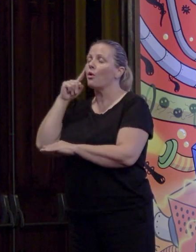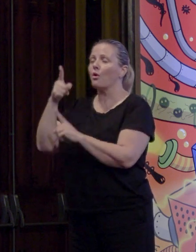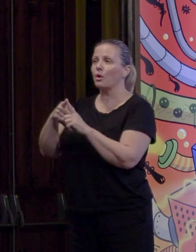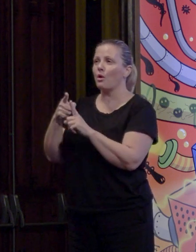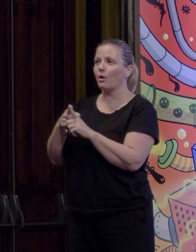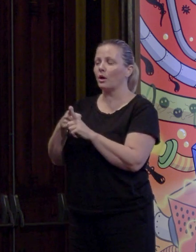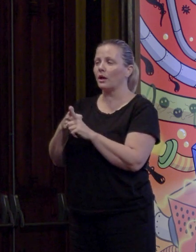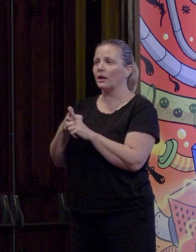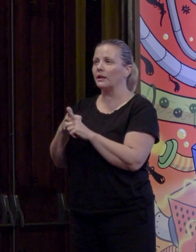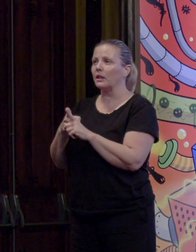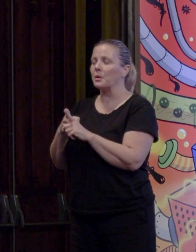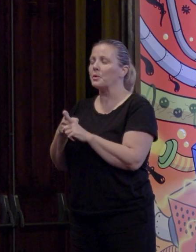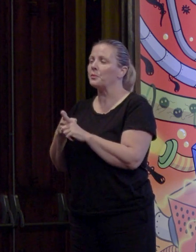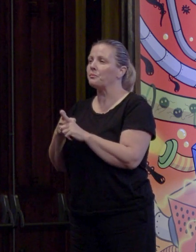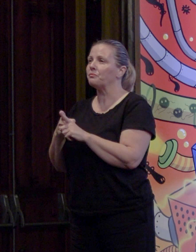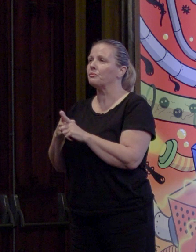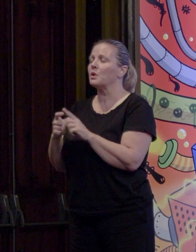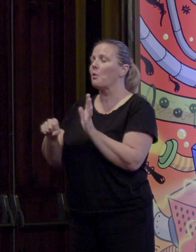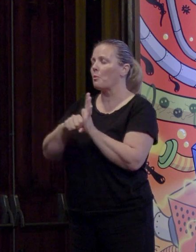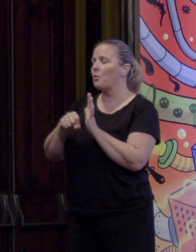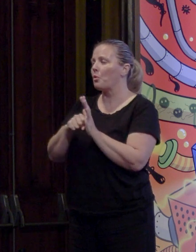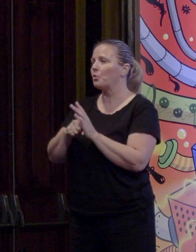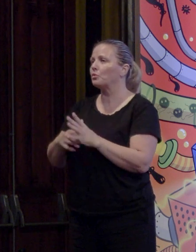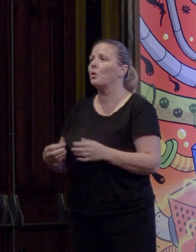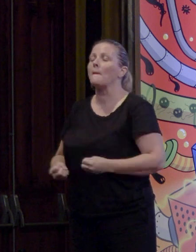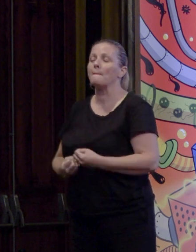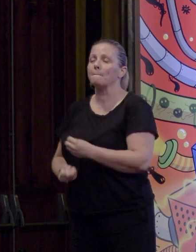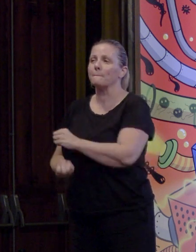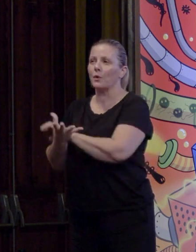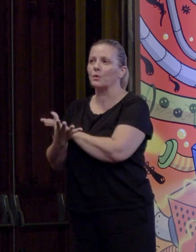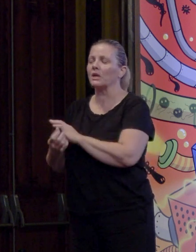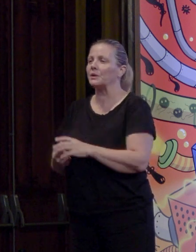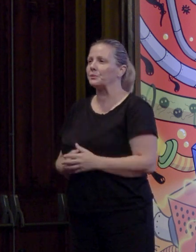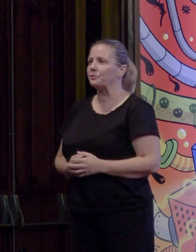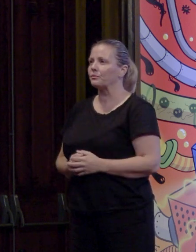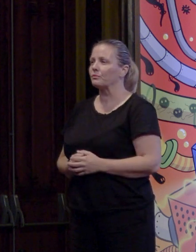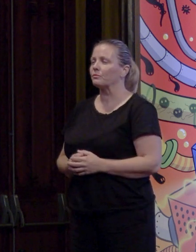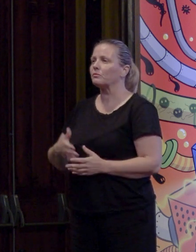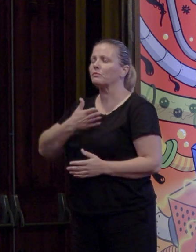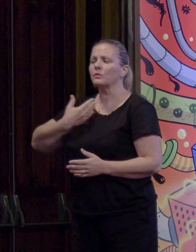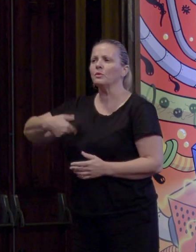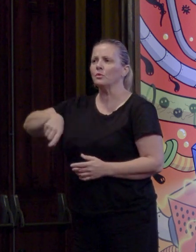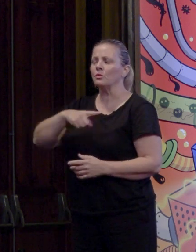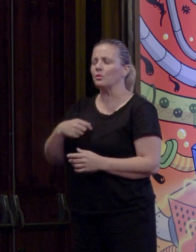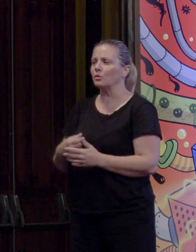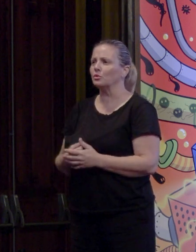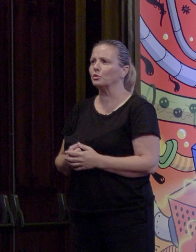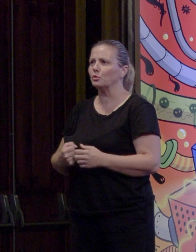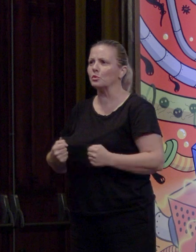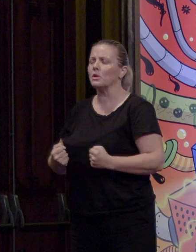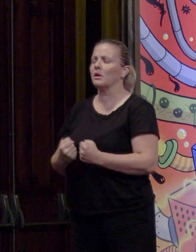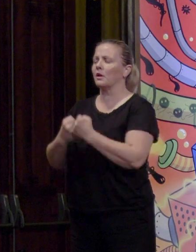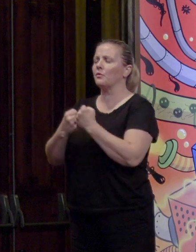asesoría de lengua de signos, ya que un producto de estas características tiene que asegurar, sí o sí, una calidad del mismo.